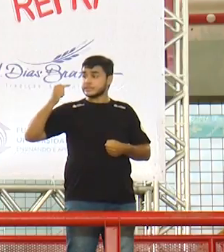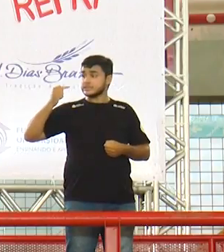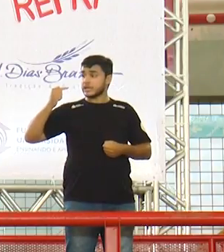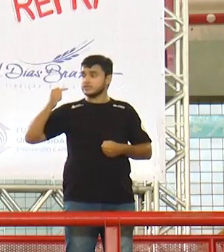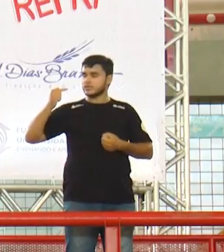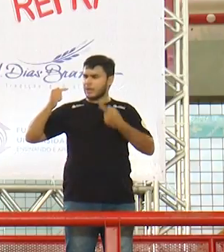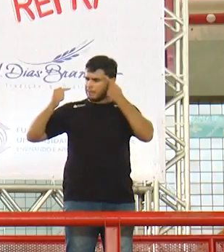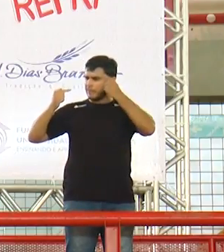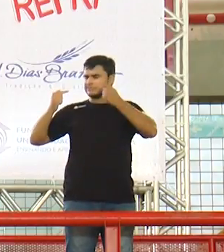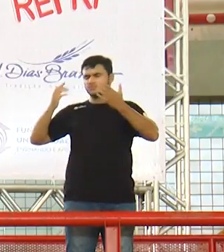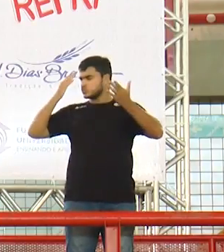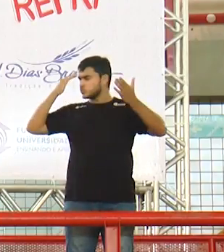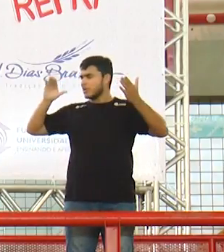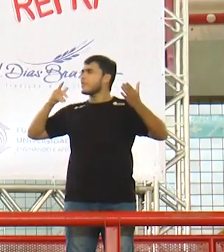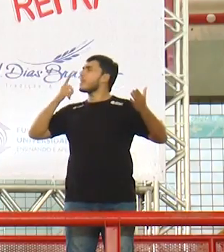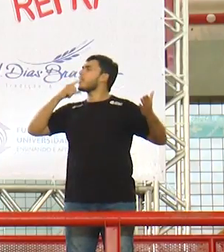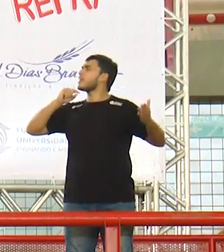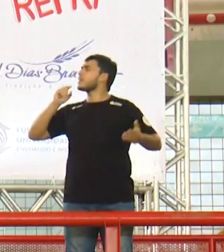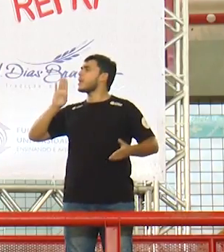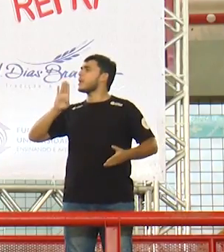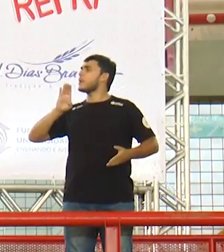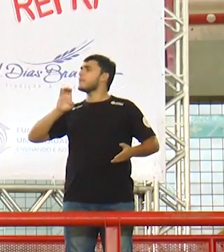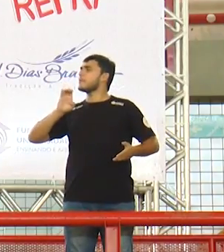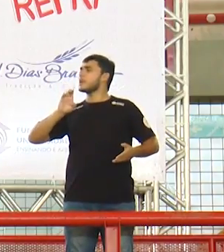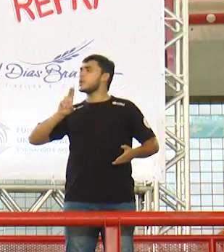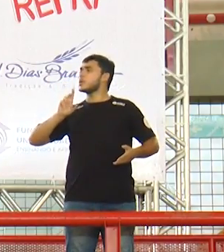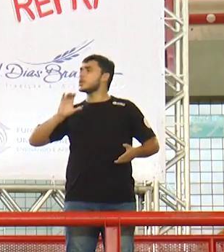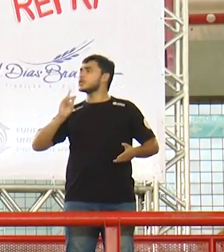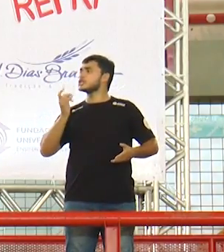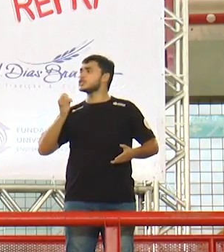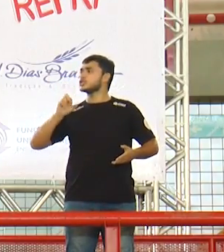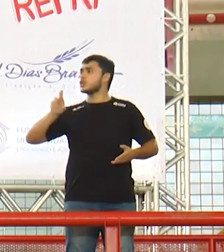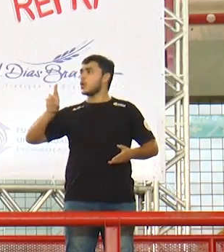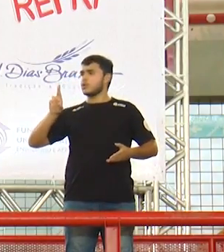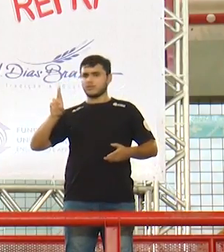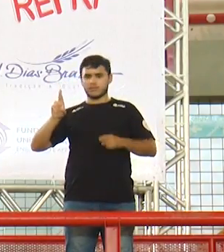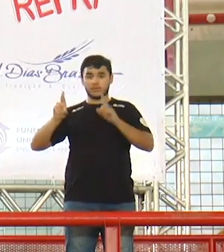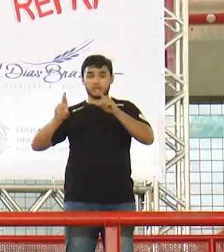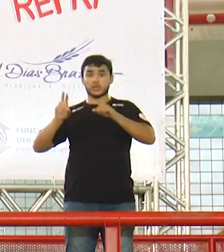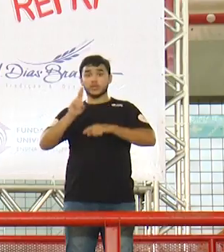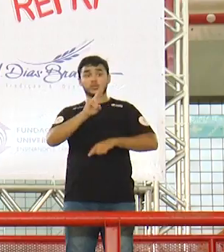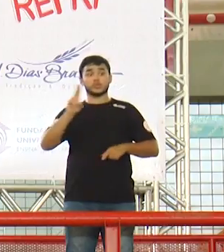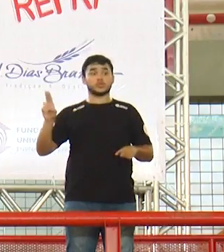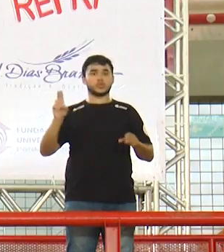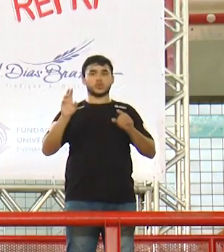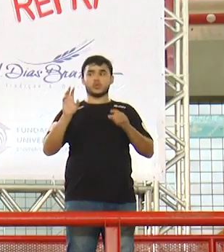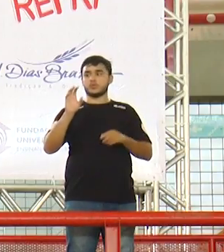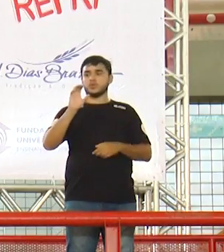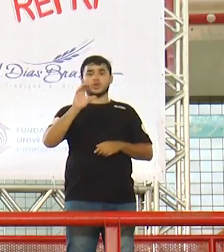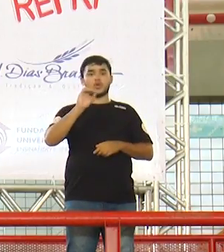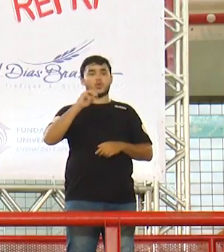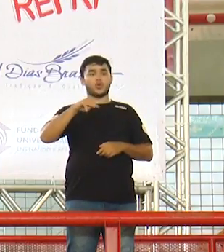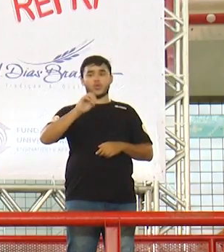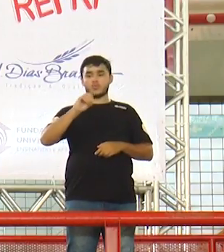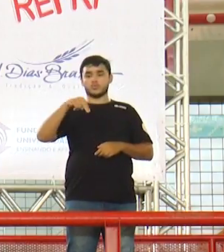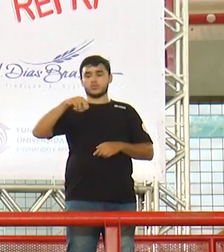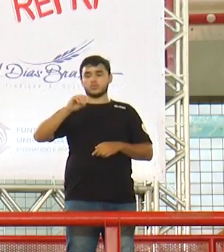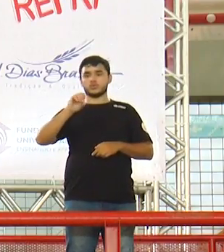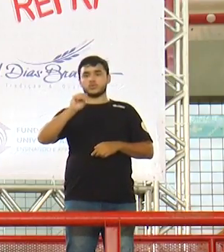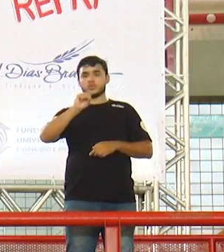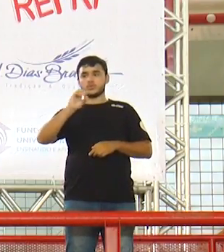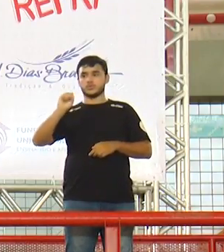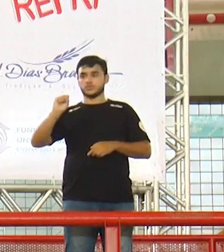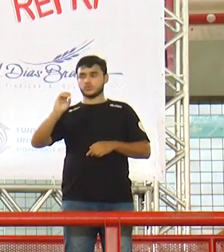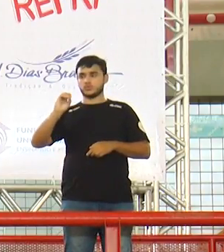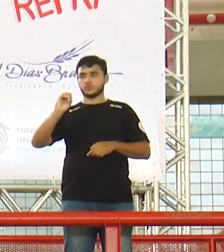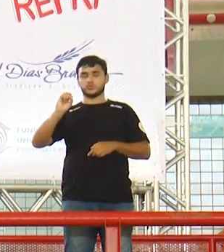que nem conhecia e passou a conhecer, né? E tem uma canção do Belchior que se chama Como Nossos Pais. Conhece